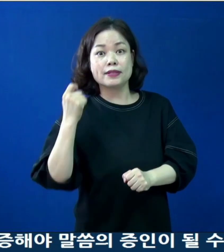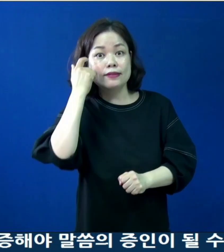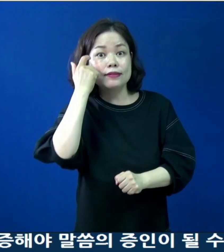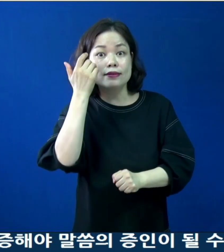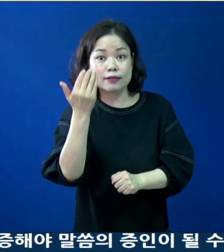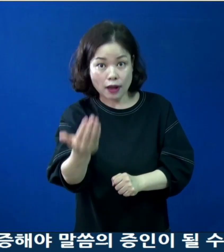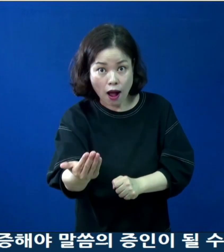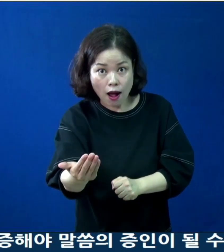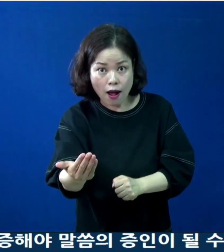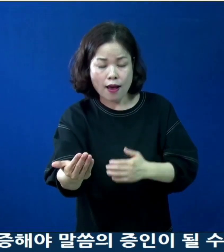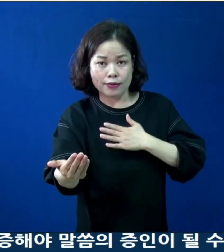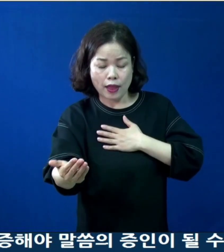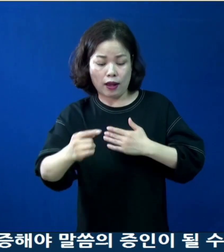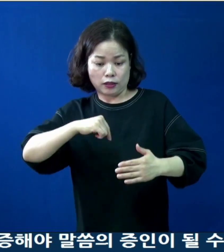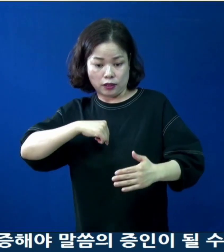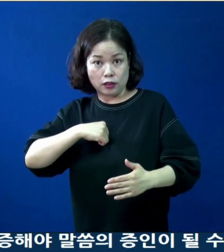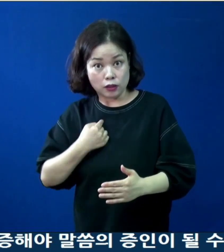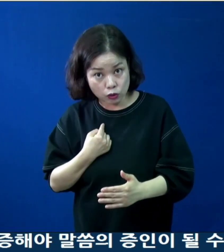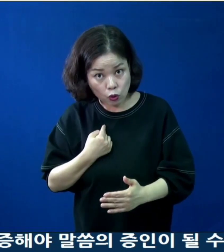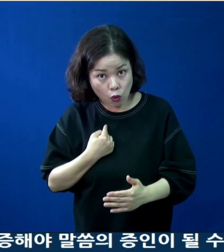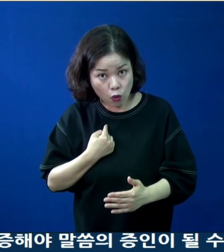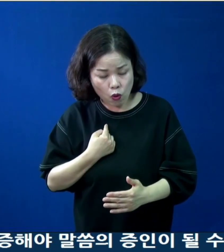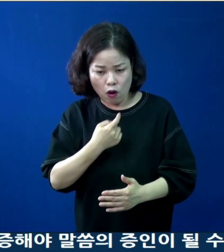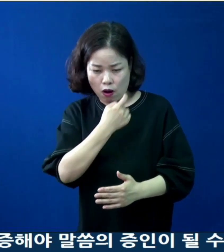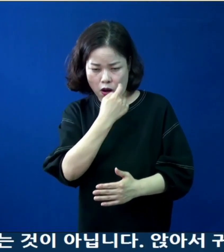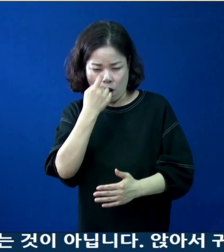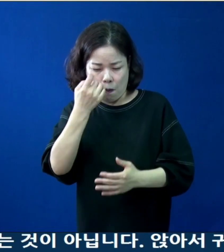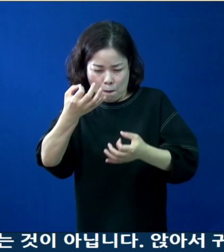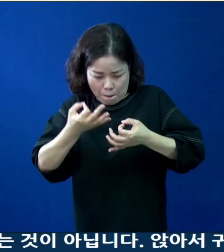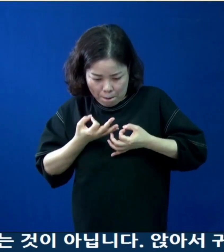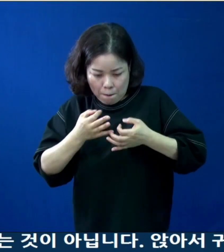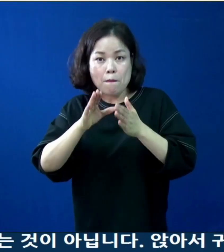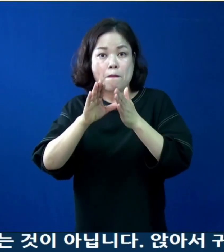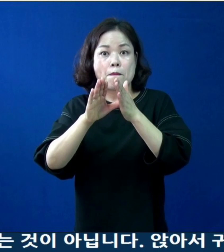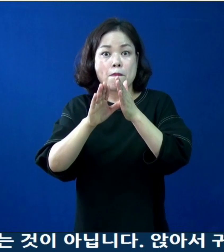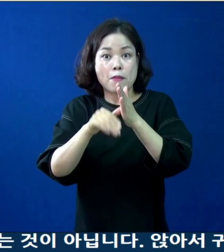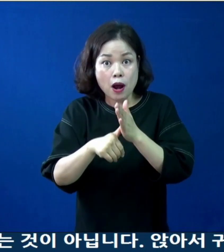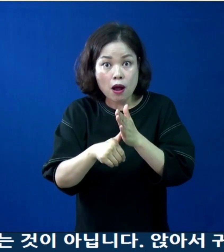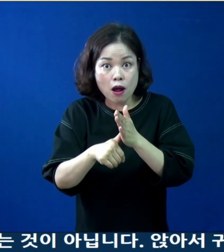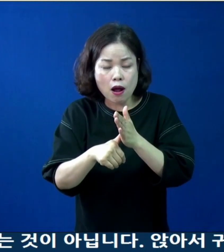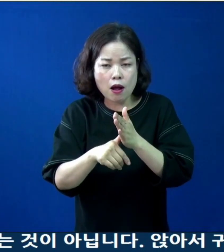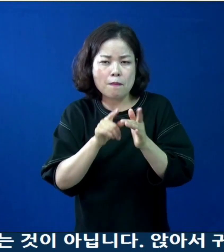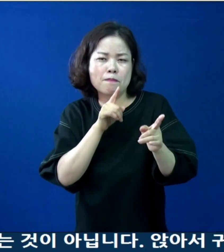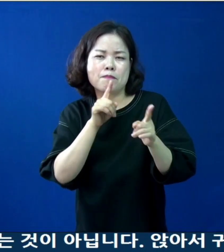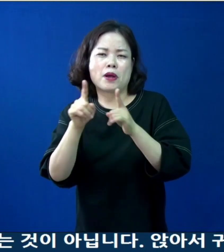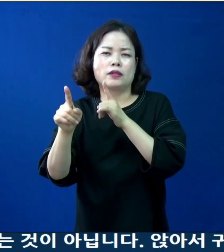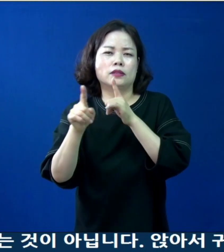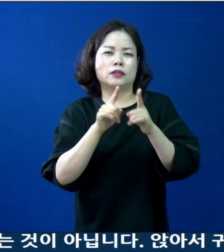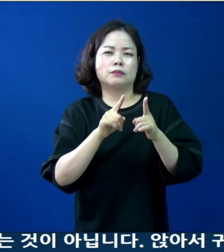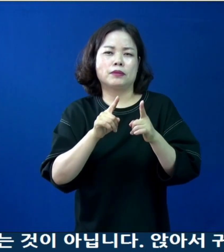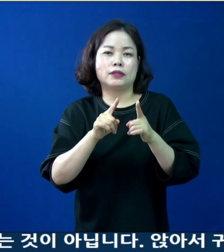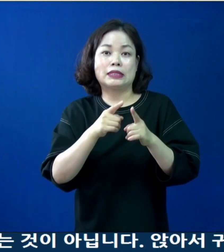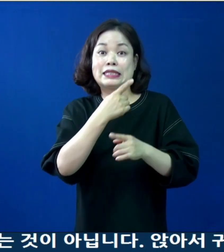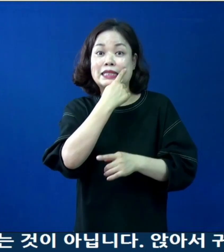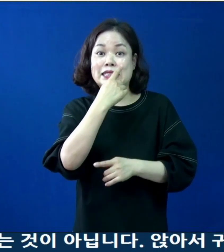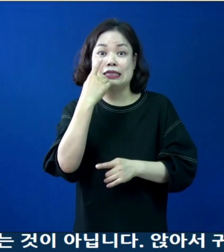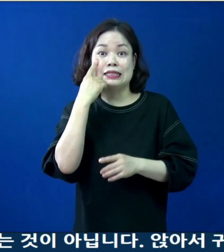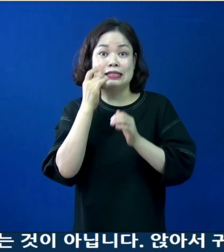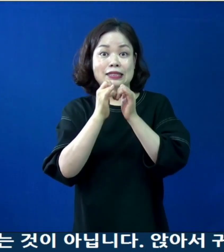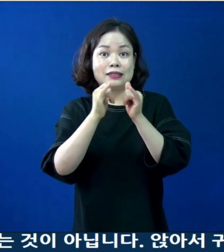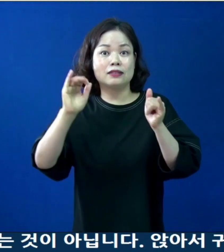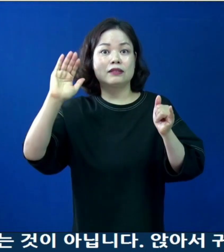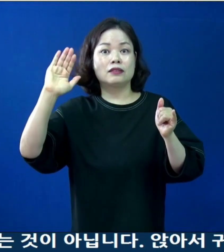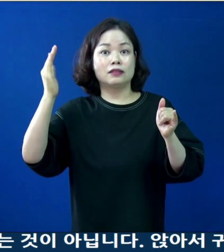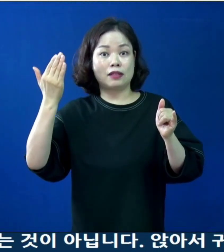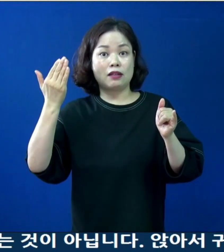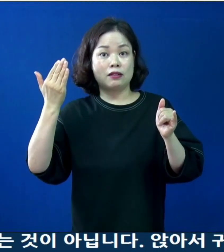이것을 내가 스스로 검증해 볼 때 내가 말씀의 증인이 되게 되는